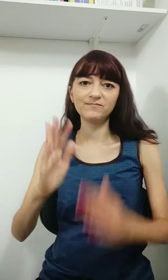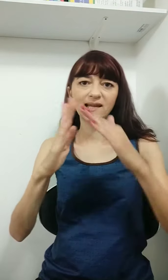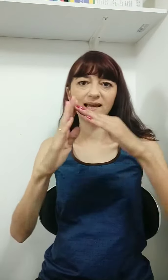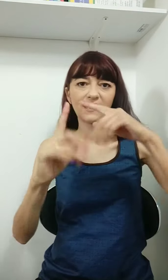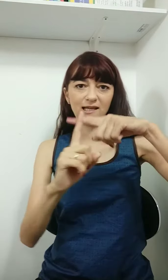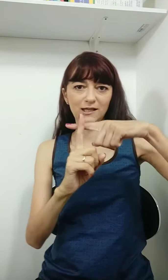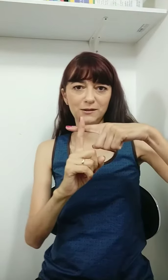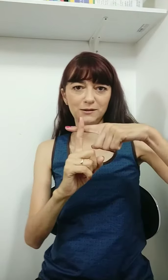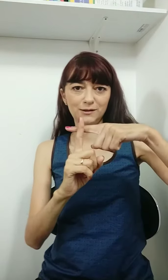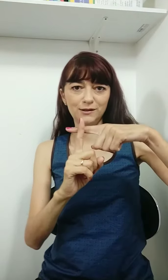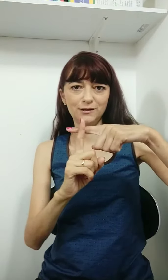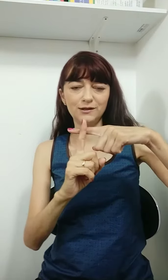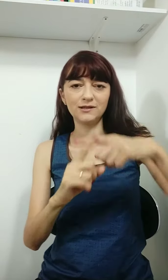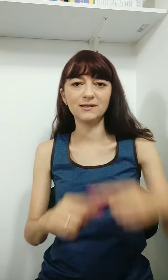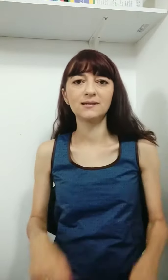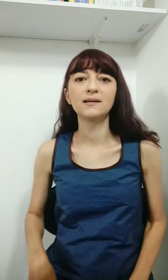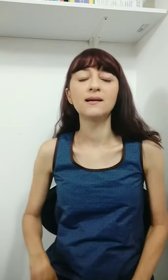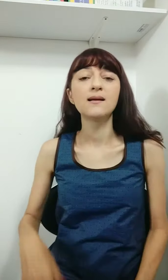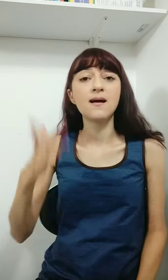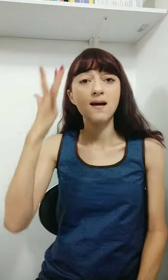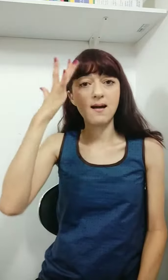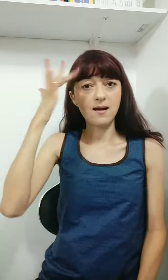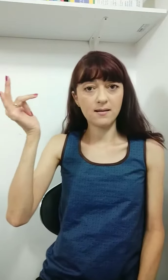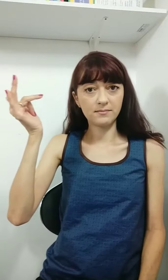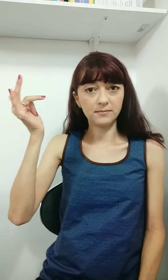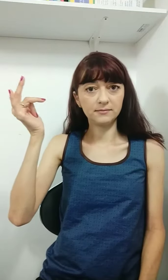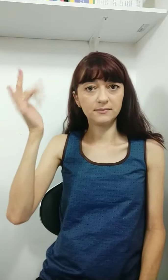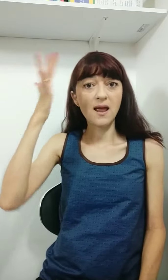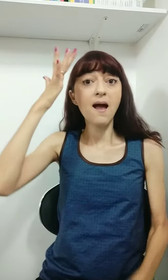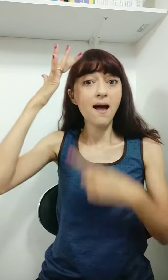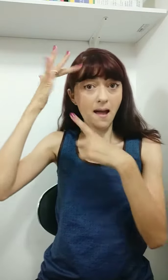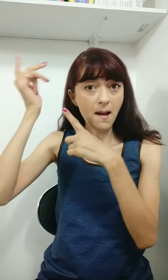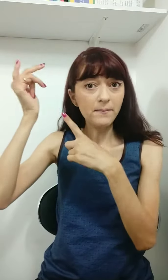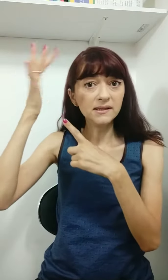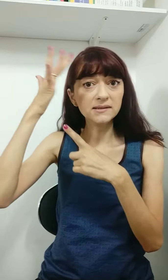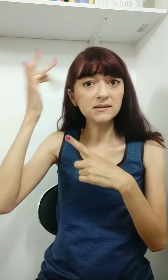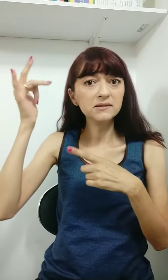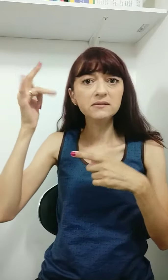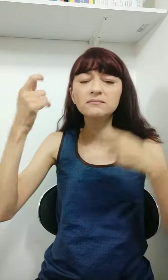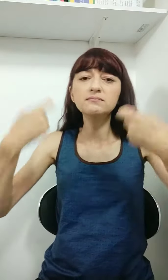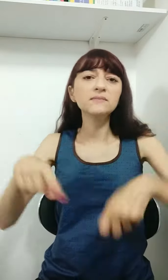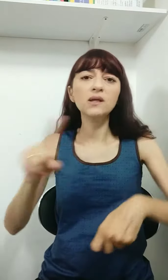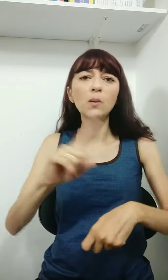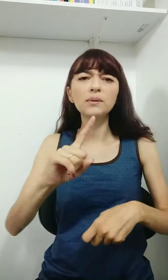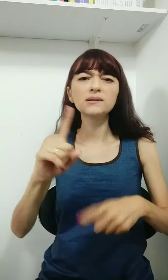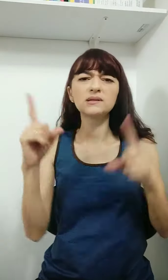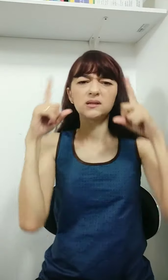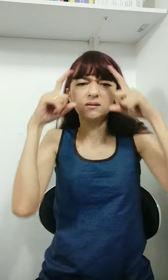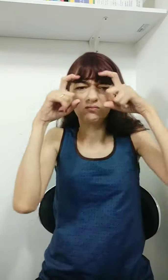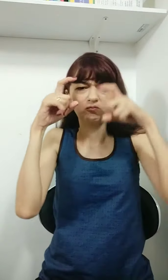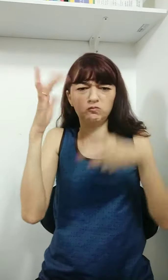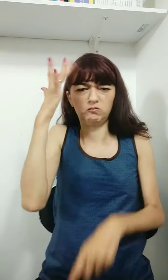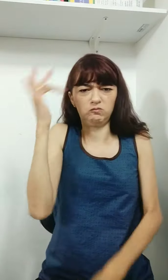amanhã eu não vou à igreja. Vejam como que eu sinalizei. Olha só, o sinal de amanhã Não precisa ser assim,